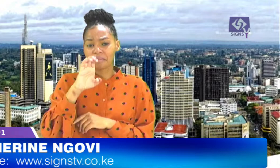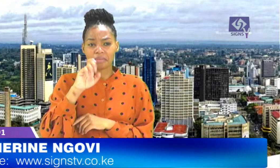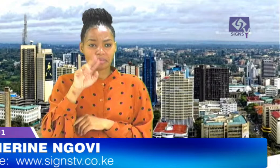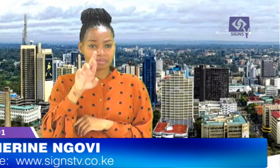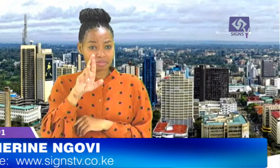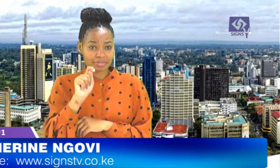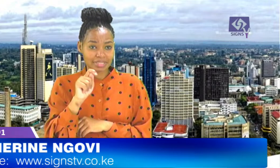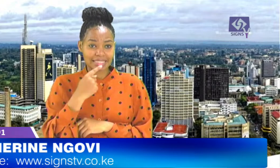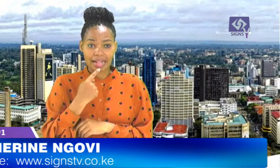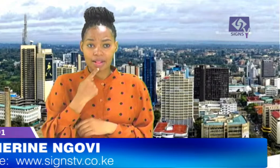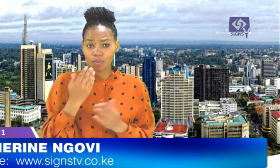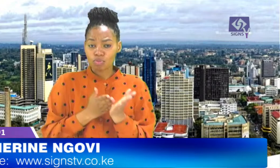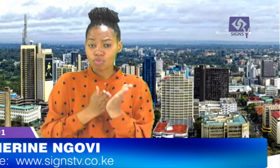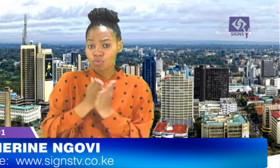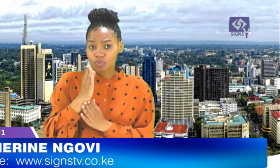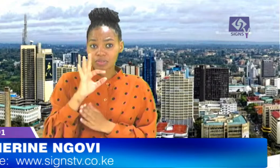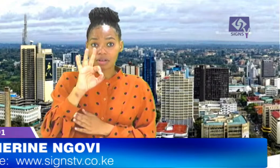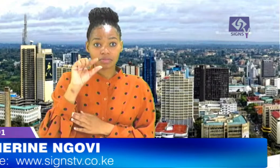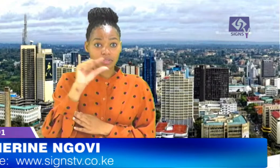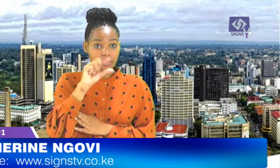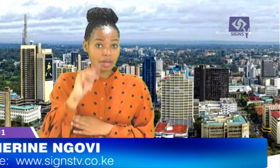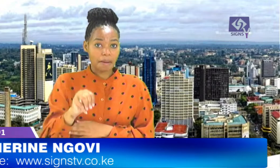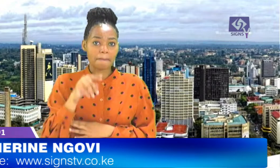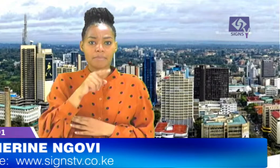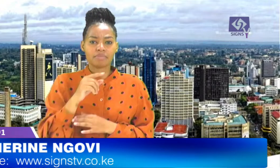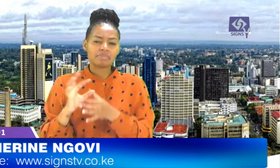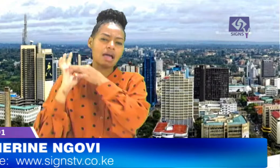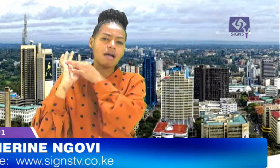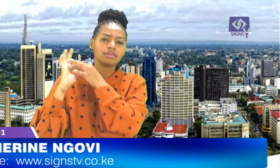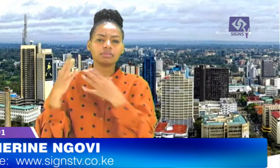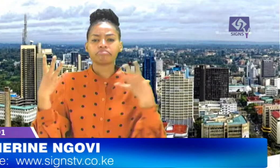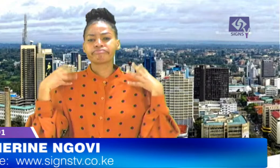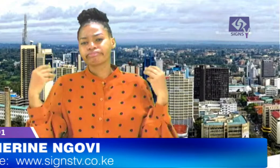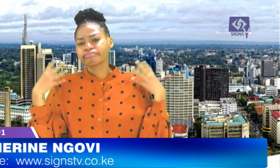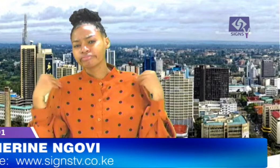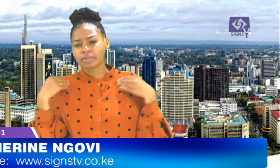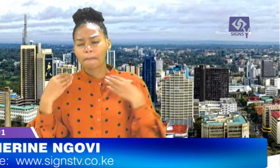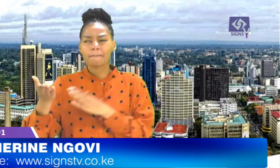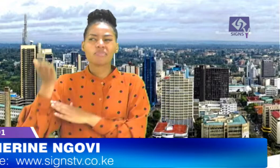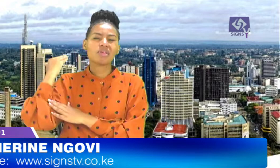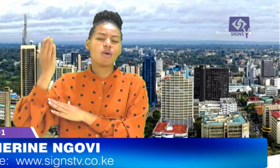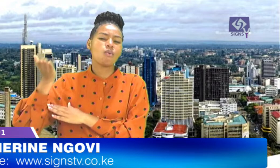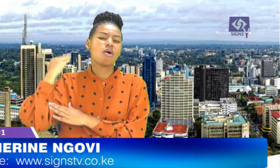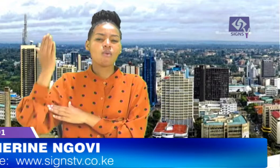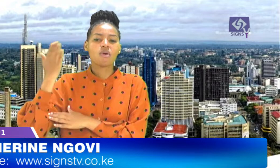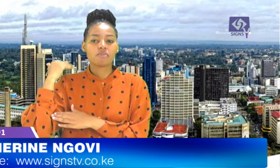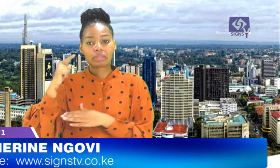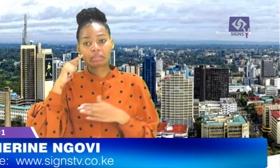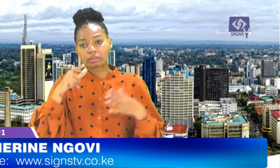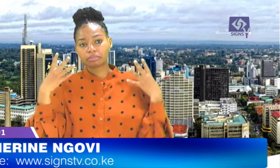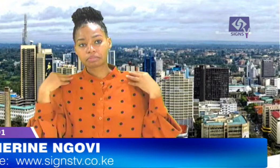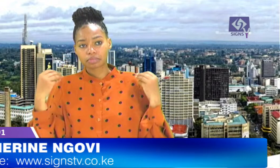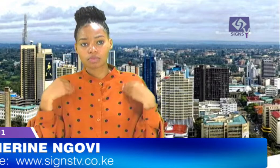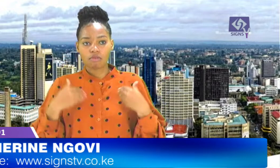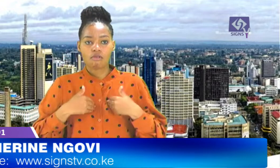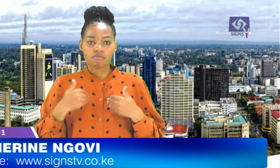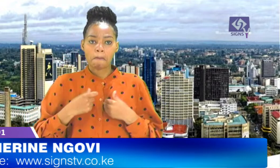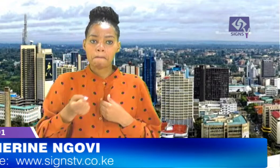said, though FGM was a cultural practice in the past, the practice